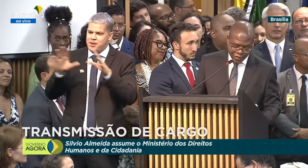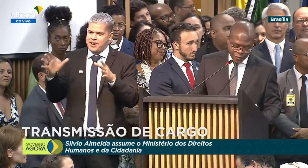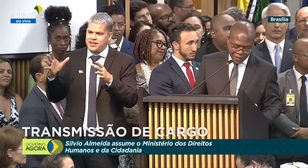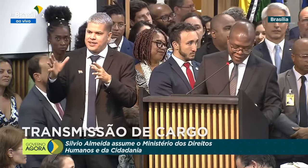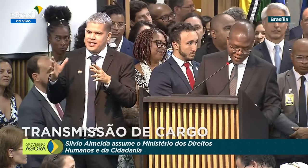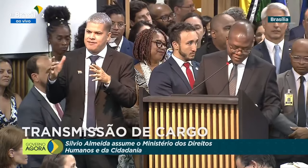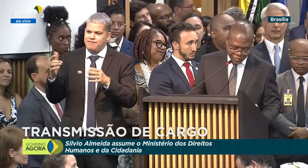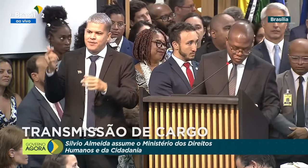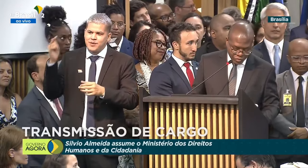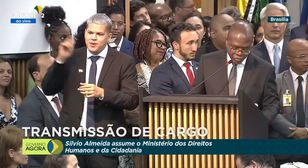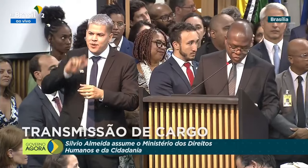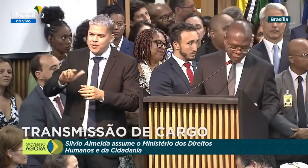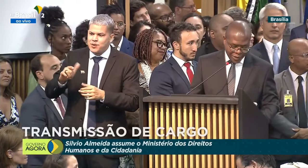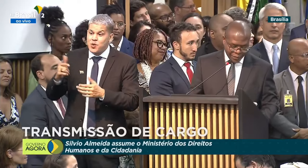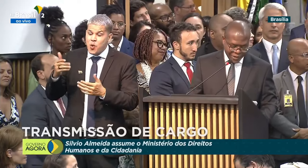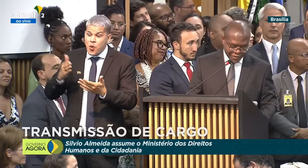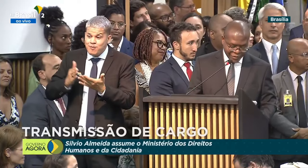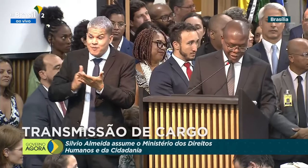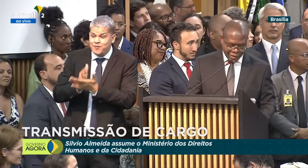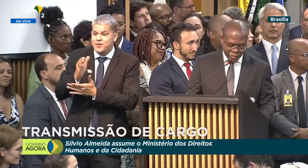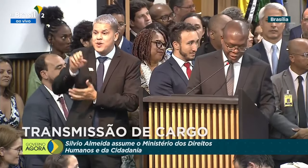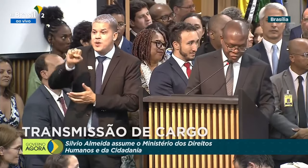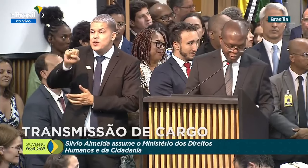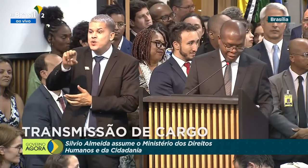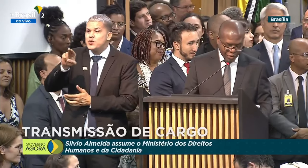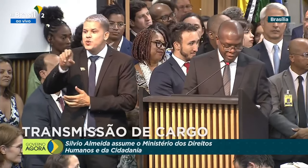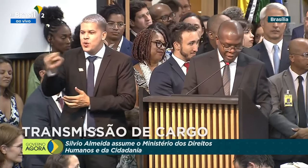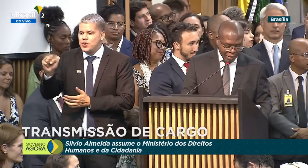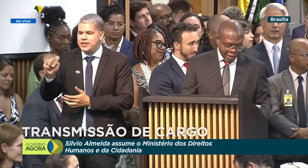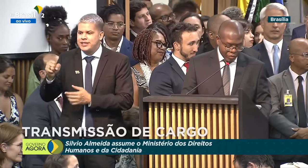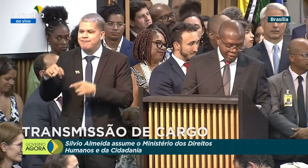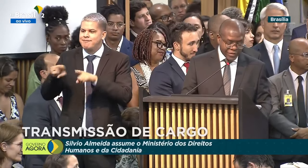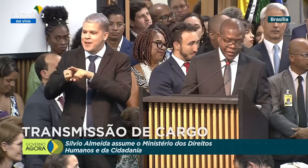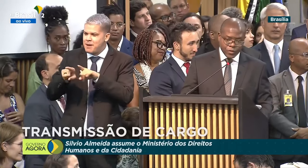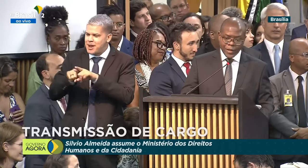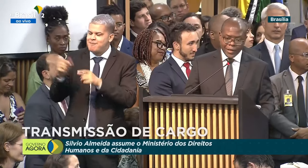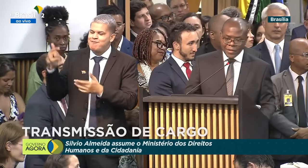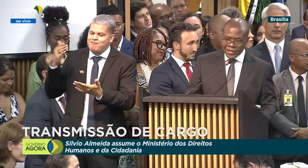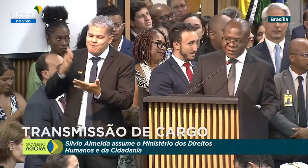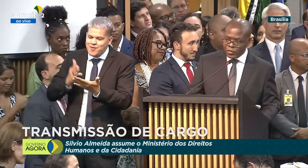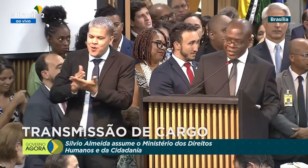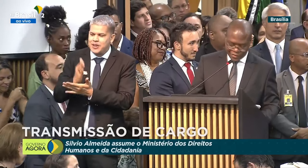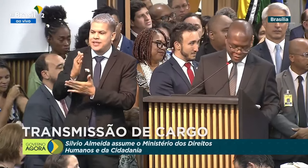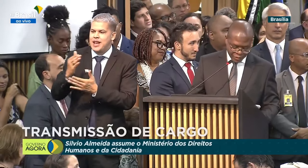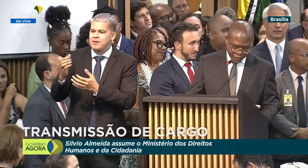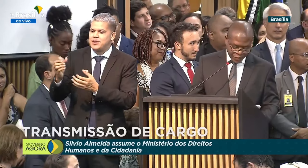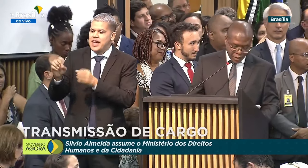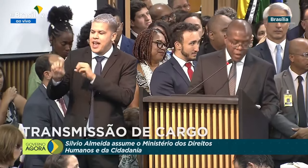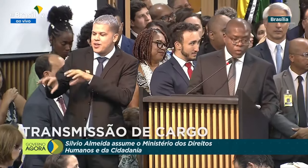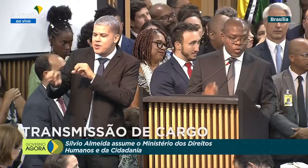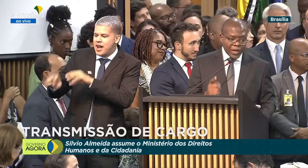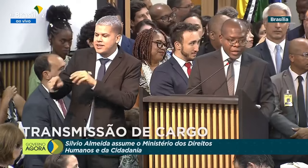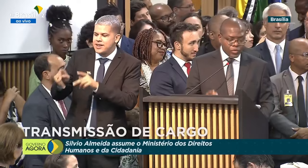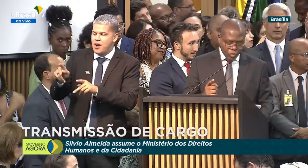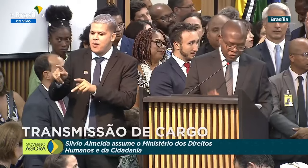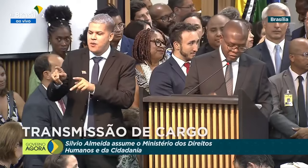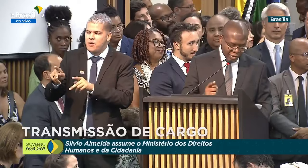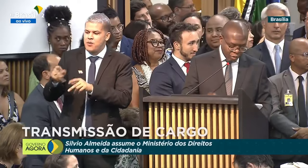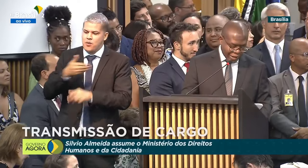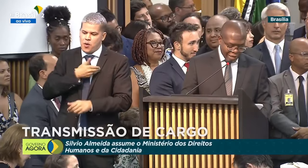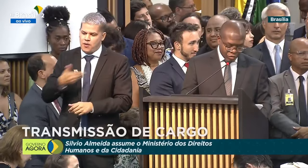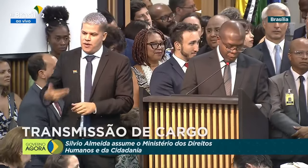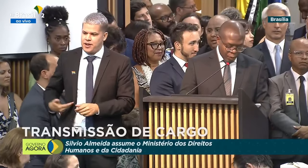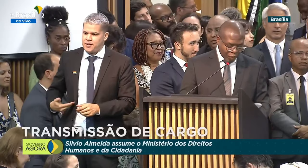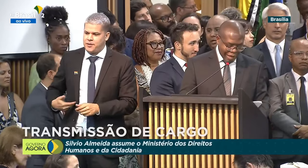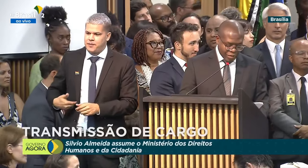beneficiados pela criação do SUS pela ampliação da rede Educacional e reconhecidos pela criminalização do racismo durante os